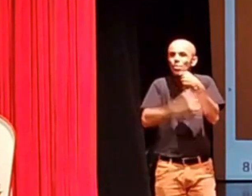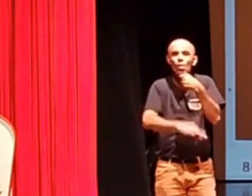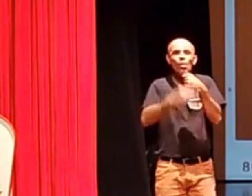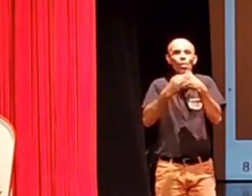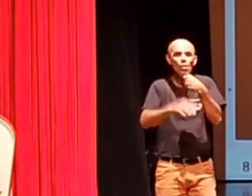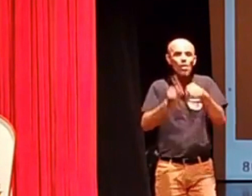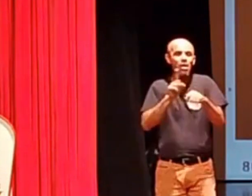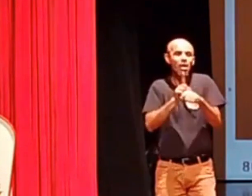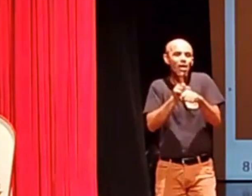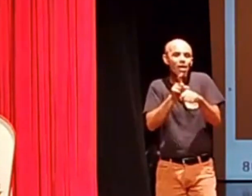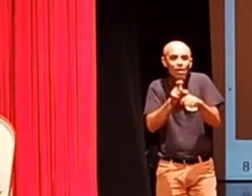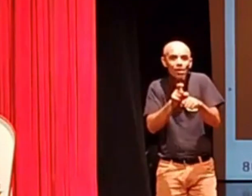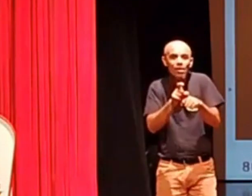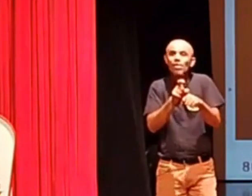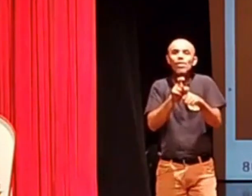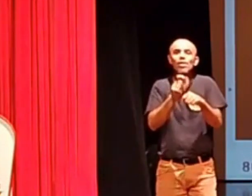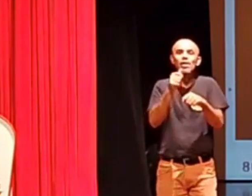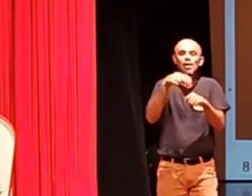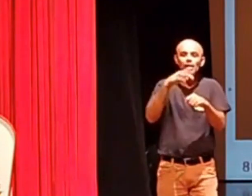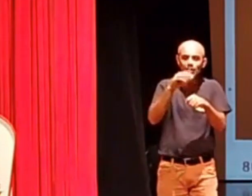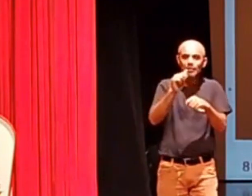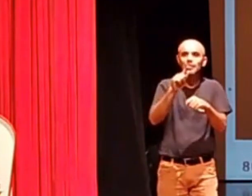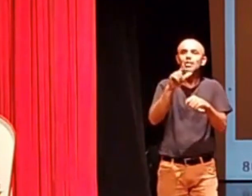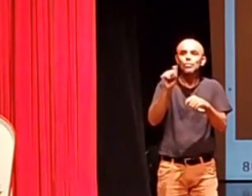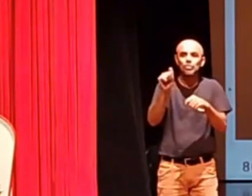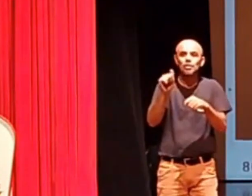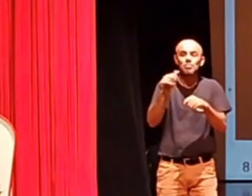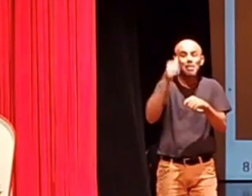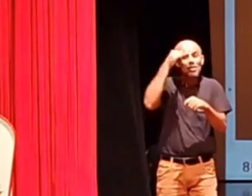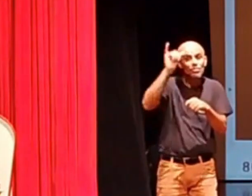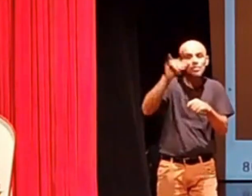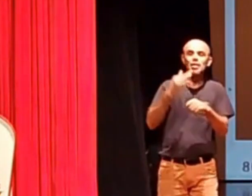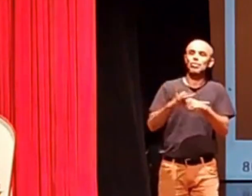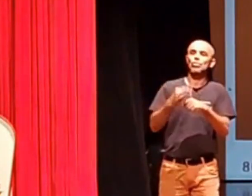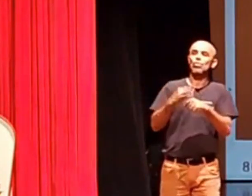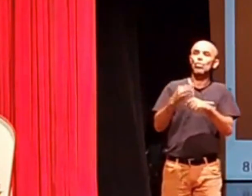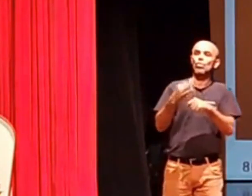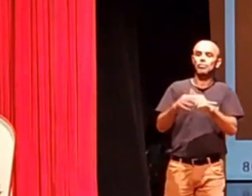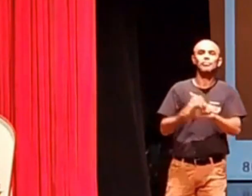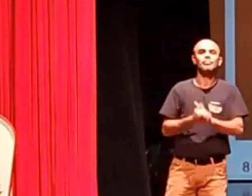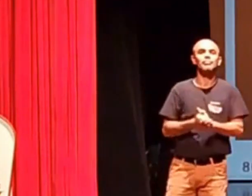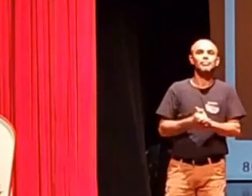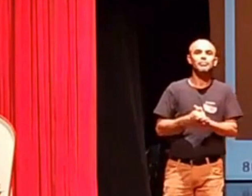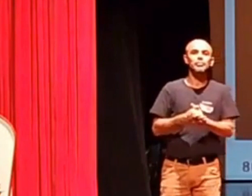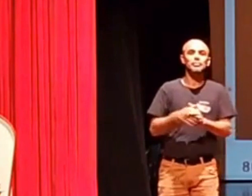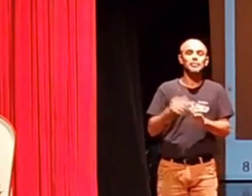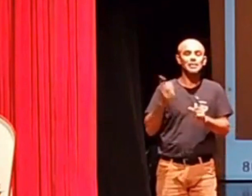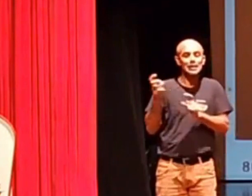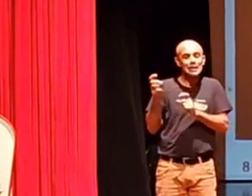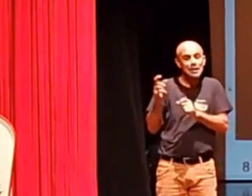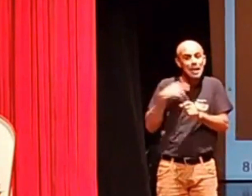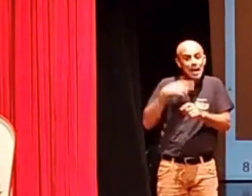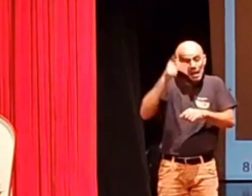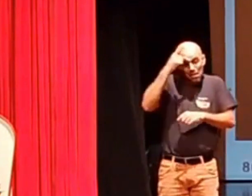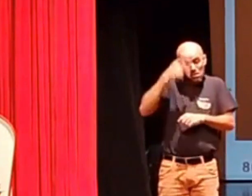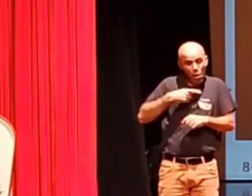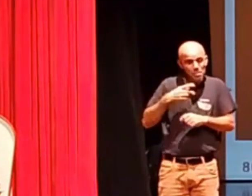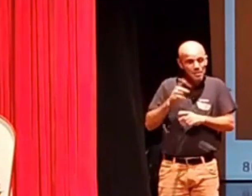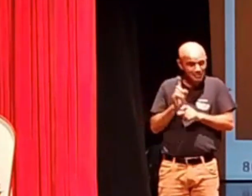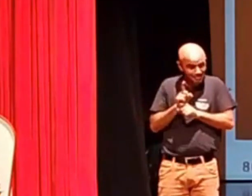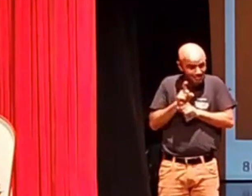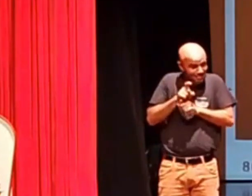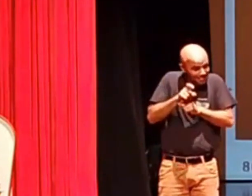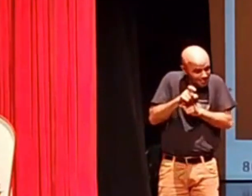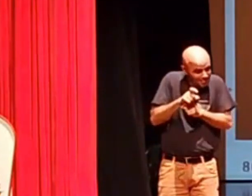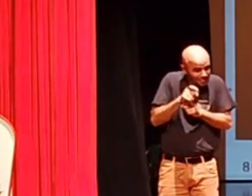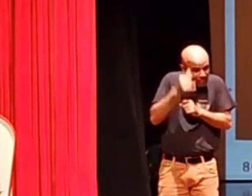posturas antálgicas. O que significa antálgica? Antidor. Tá? E aí, por conta disso, ela acaba causando uma escoliose ali. Porém, se a